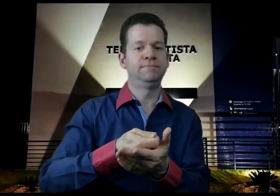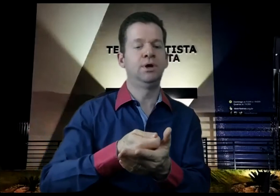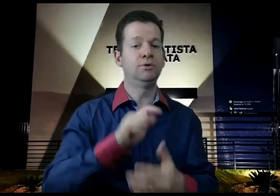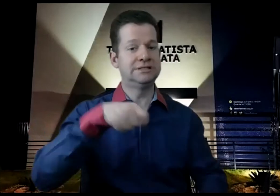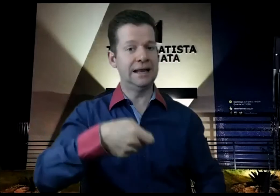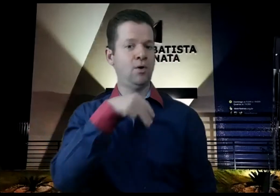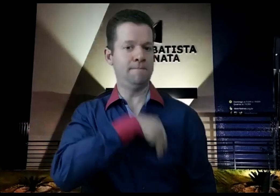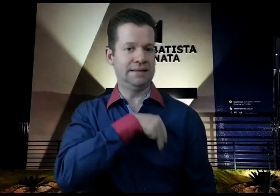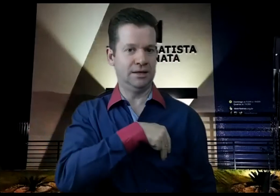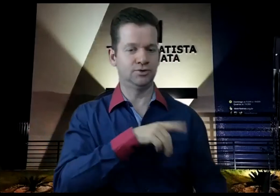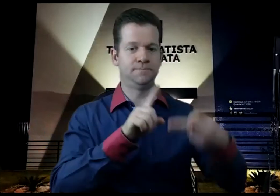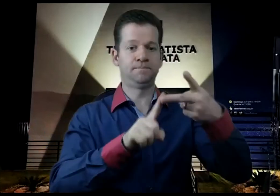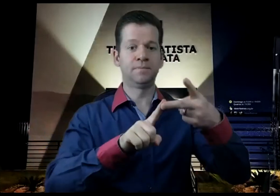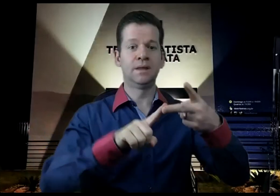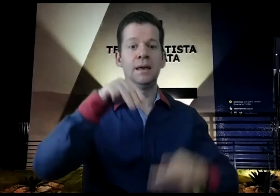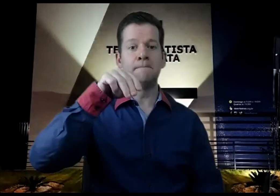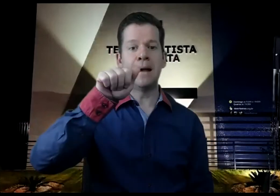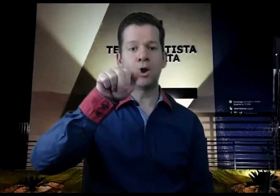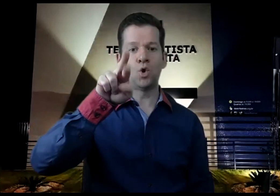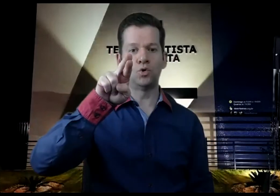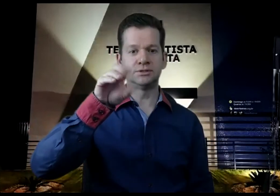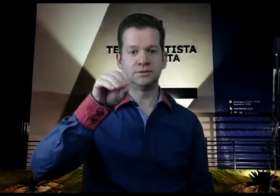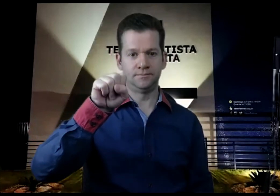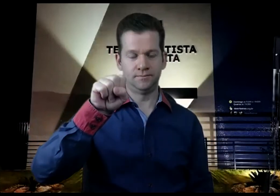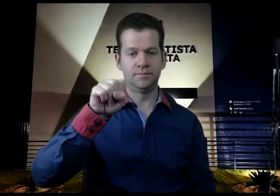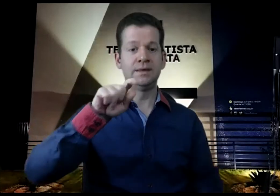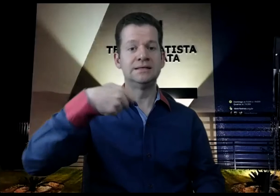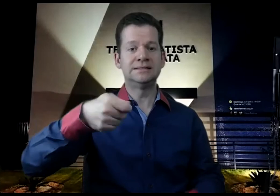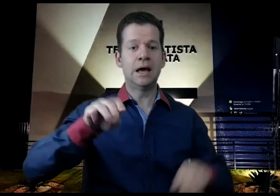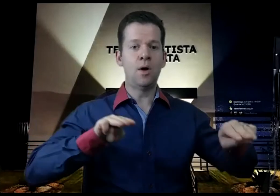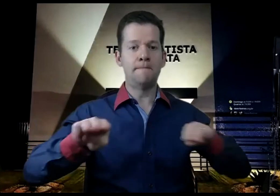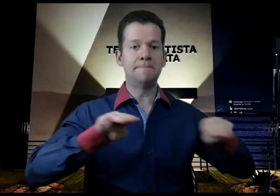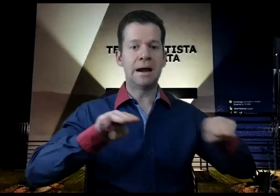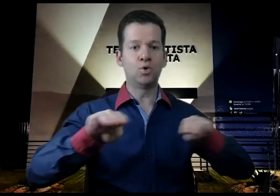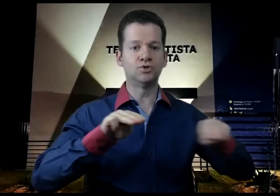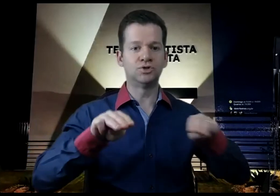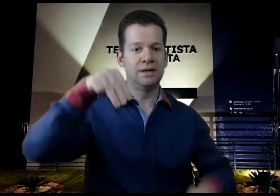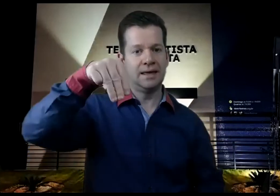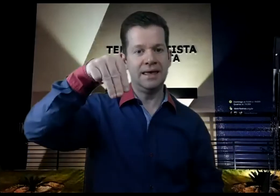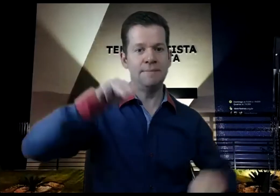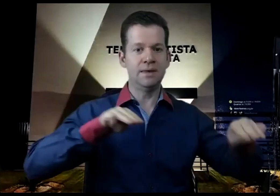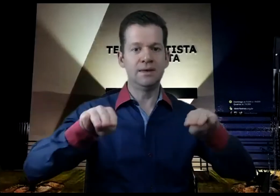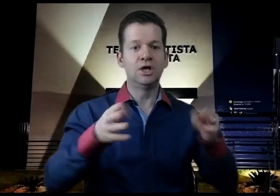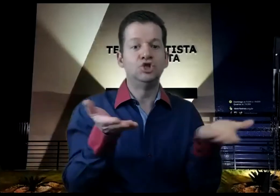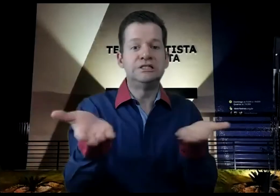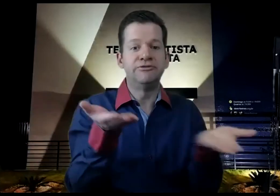Então, sinal Mateus. Marcos, sinal Marcos, M, de